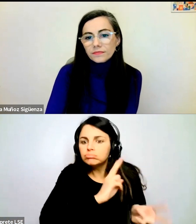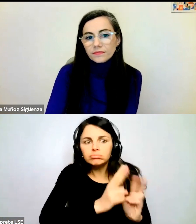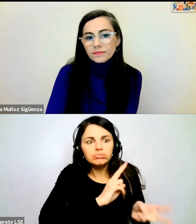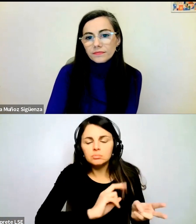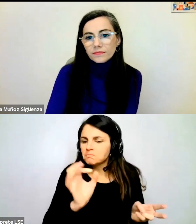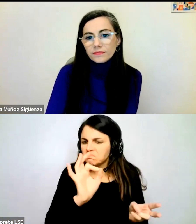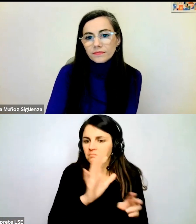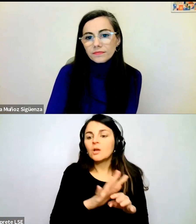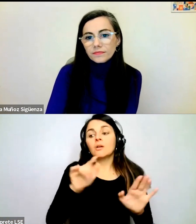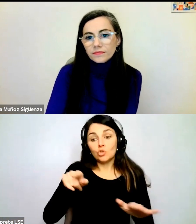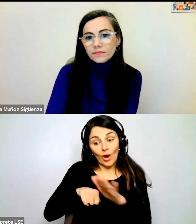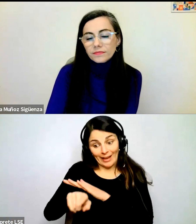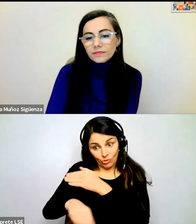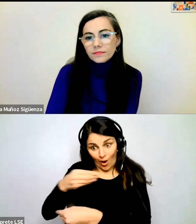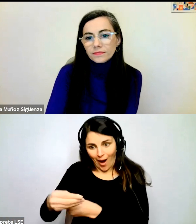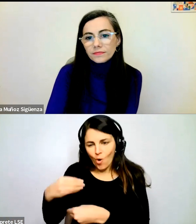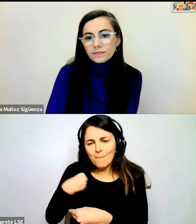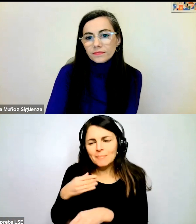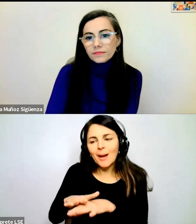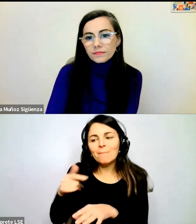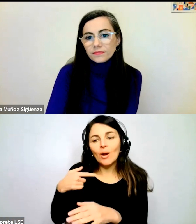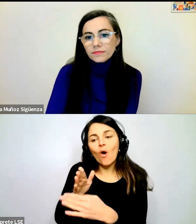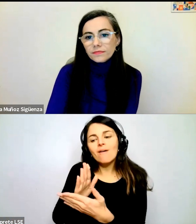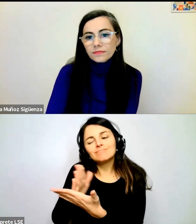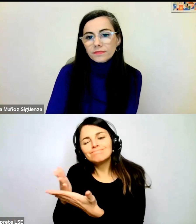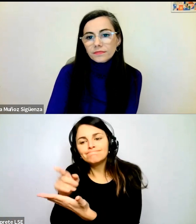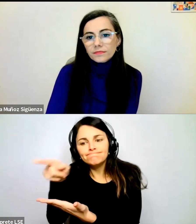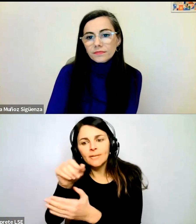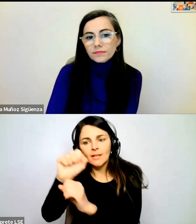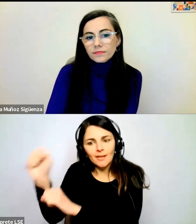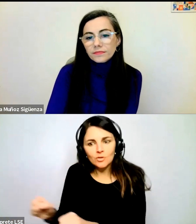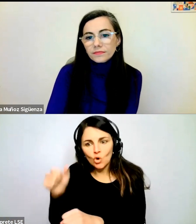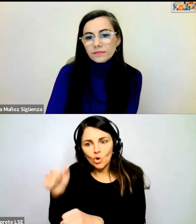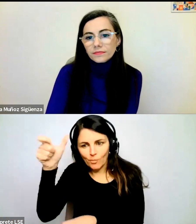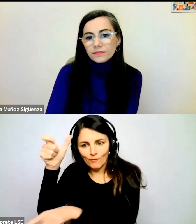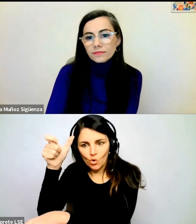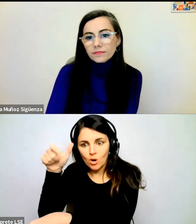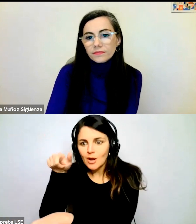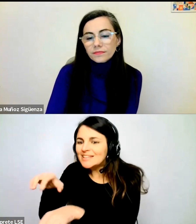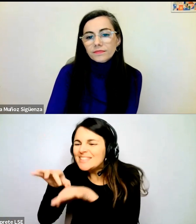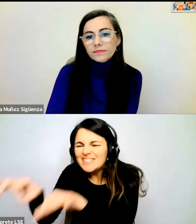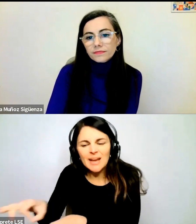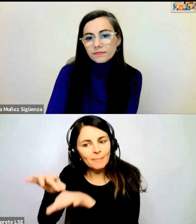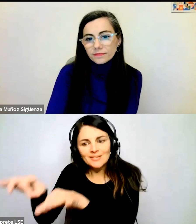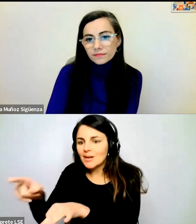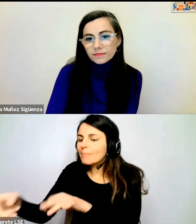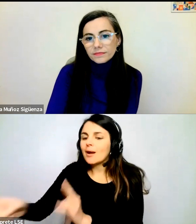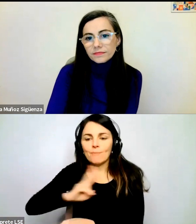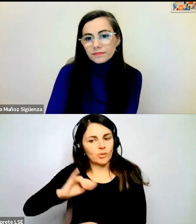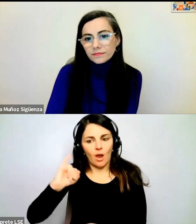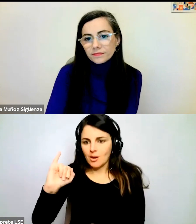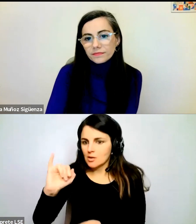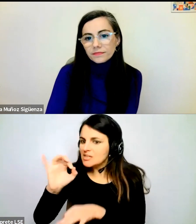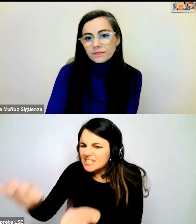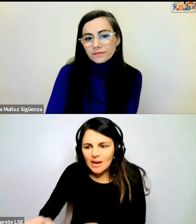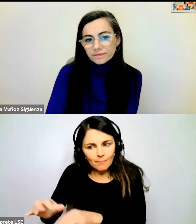le va a dar un toque y le va a decir, oye, esta denuncia te la ha puesto este ciudadano porque no le has contestado. Siempre vamos a recibir una respuesta por